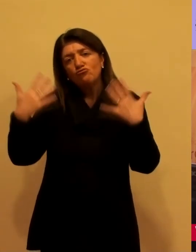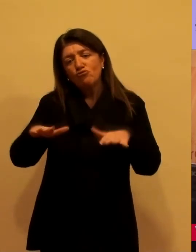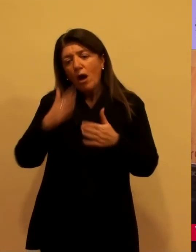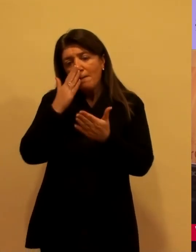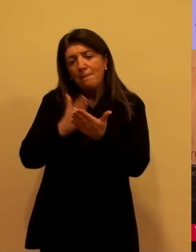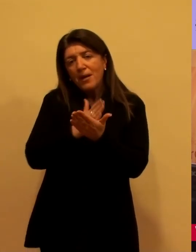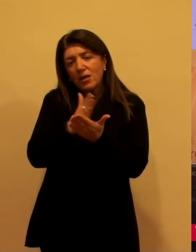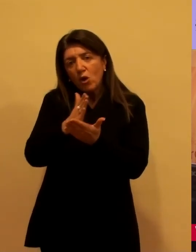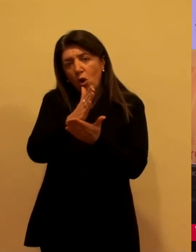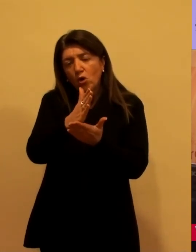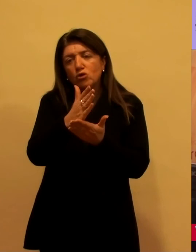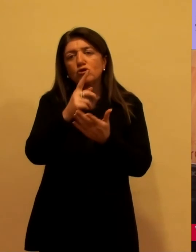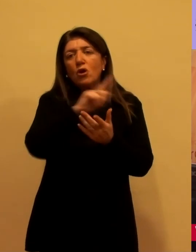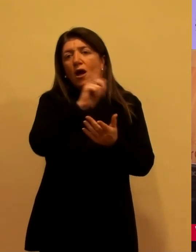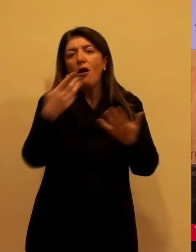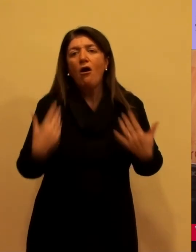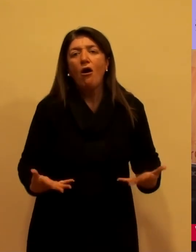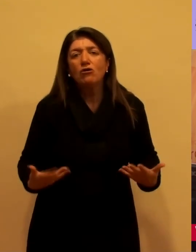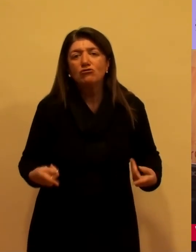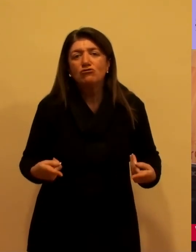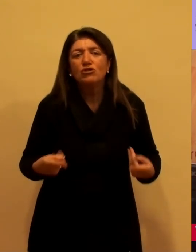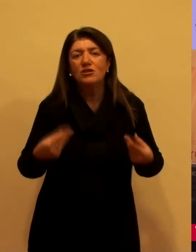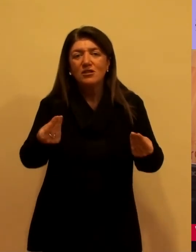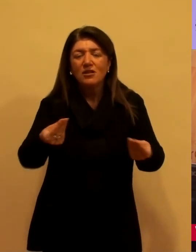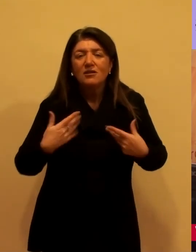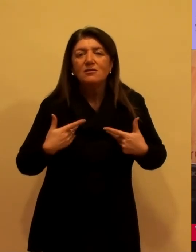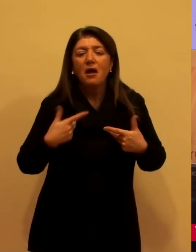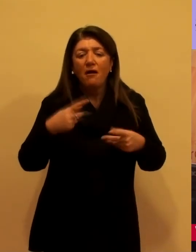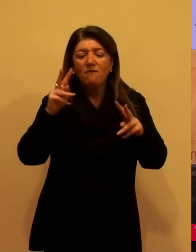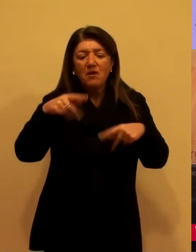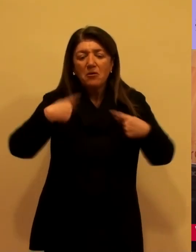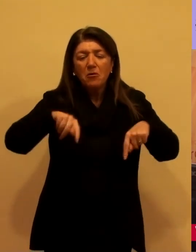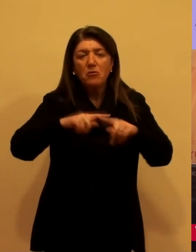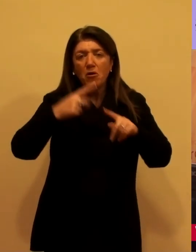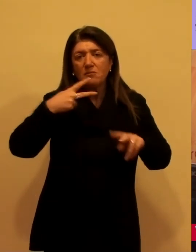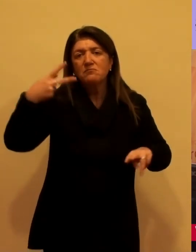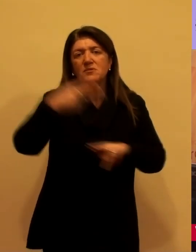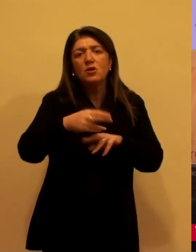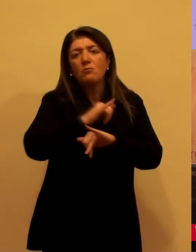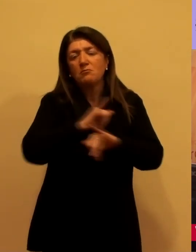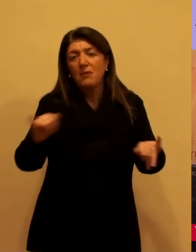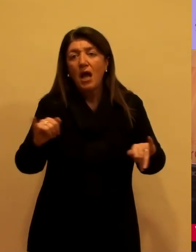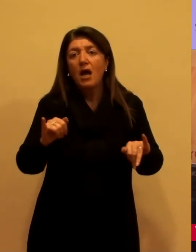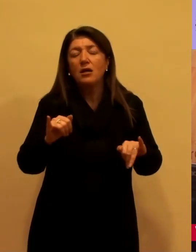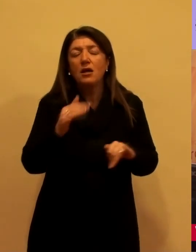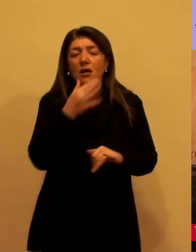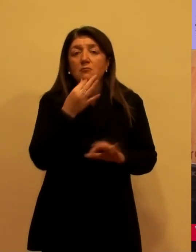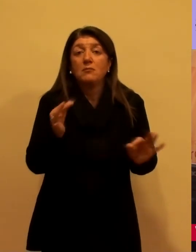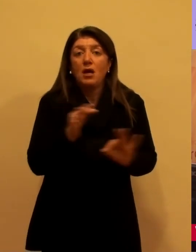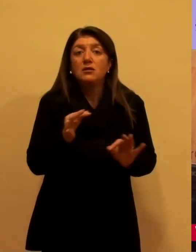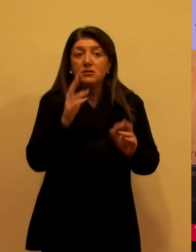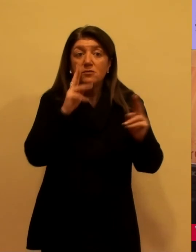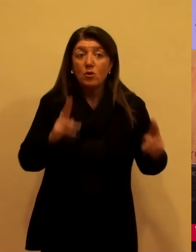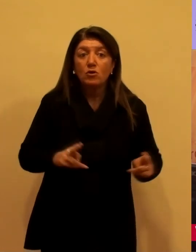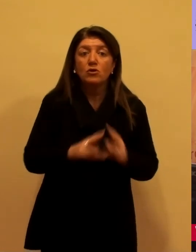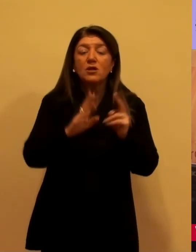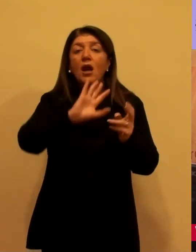ci porta ad oggi, nel senso che noi non l'abbiamo mai interrotto, ed è bellissimo ritrovarci con altre